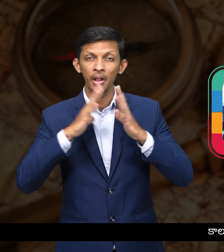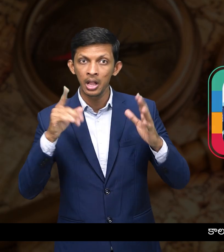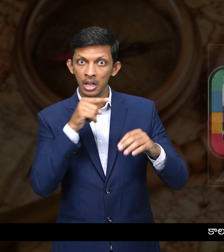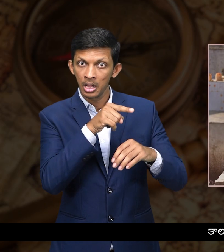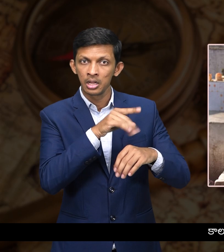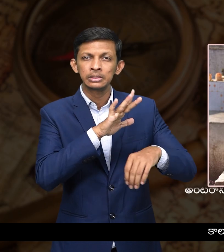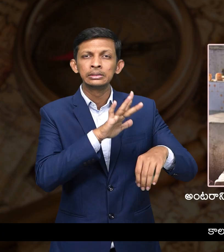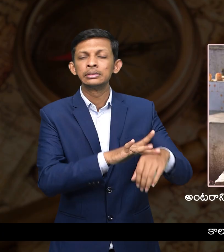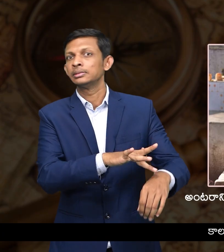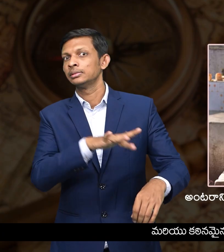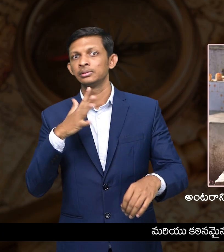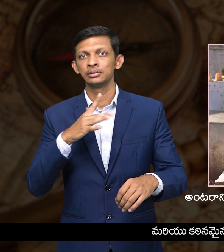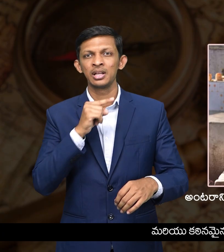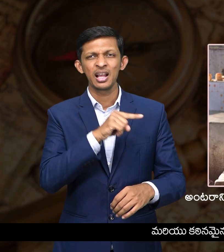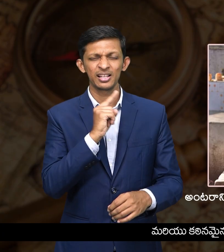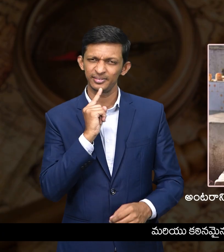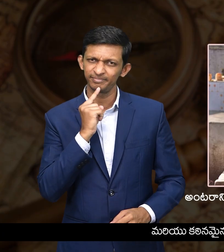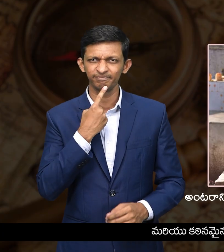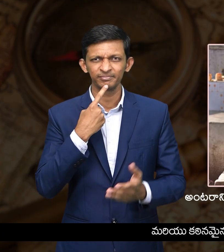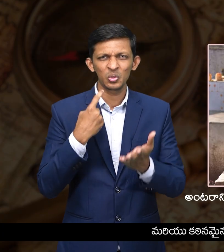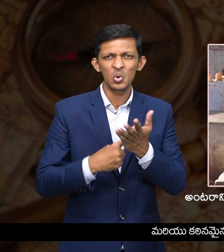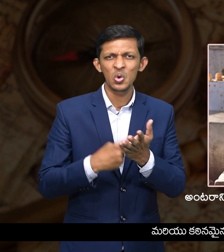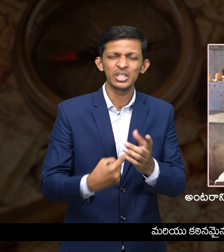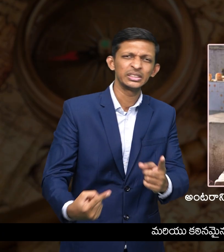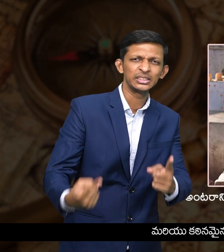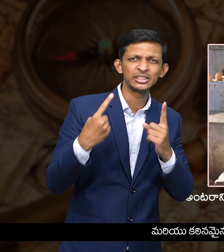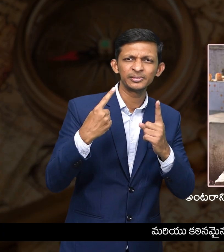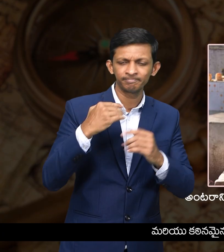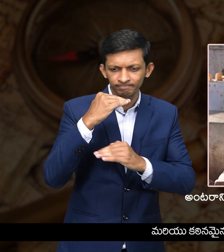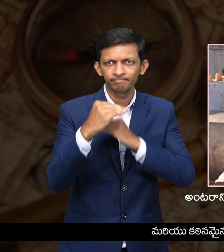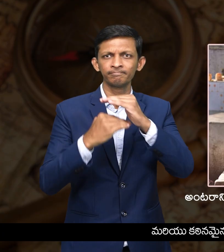కాలక్రమేణా అంటరానితనం మరియు కఠినమైన నియమాలు పాటించడం మొదలైంది.